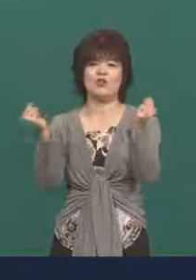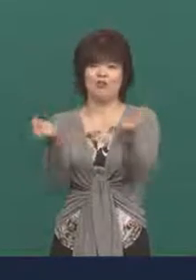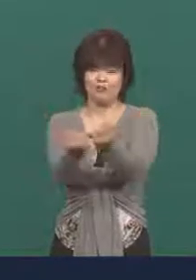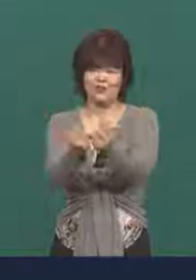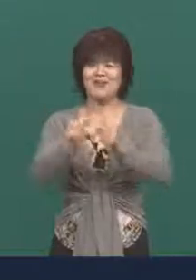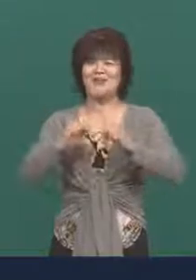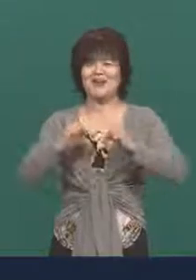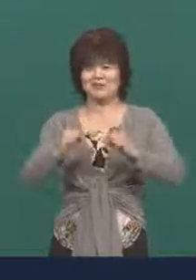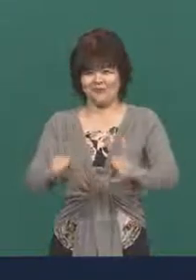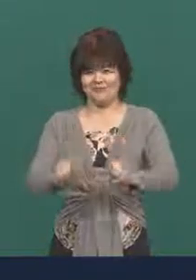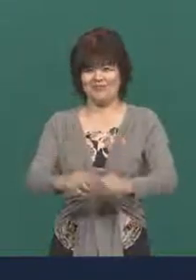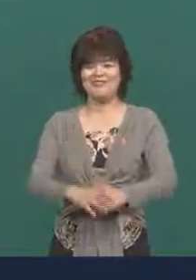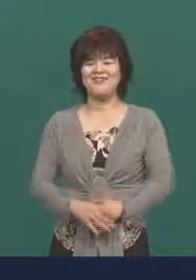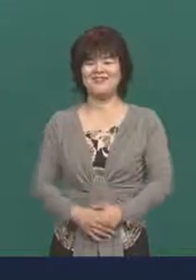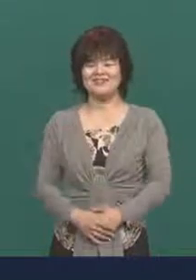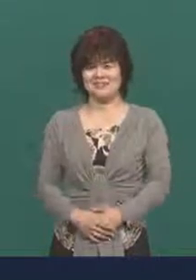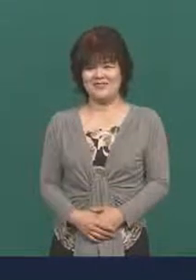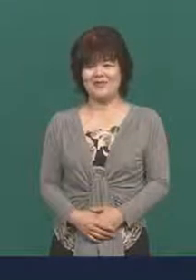ワークショップを行います。